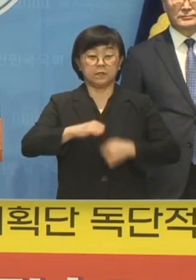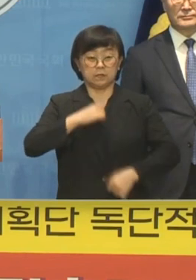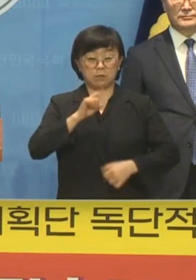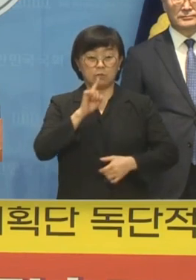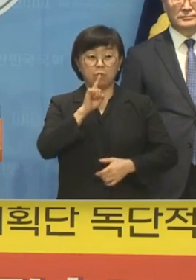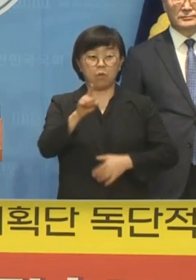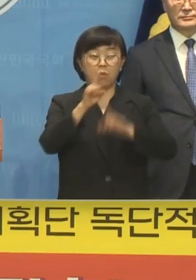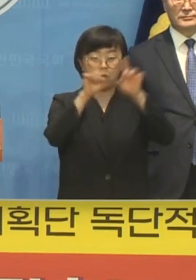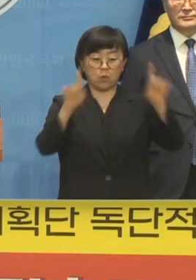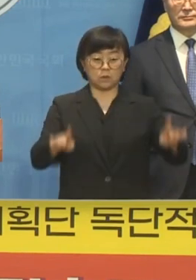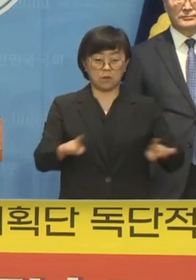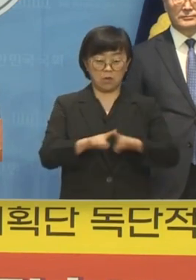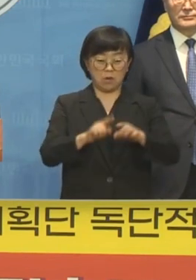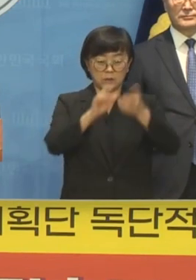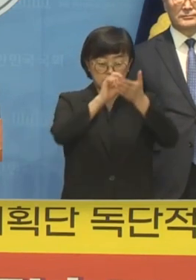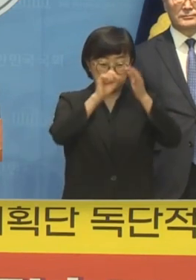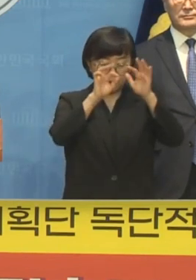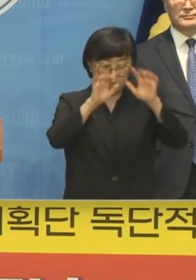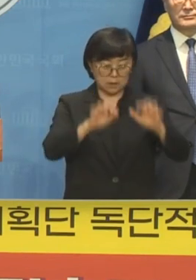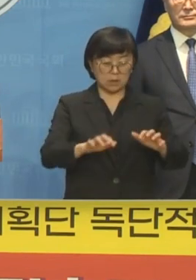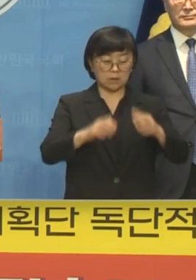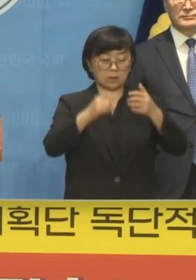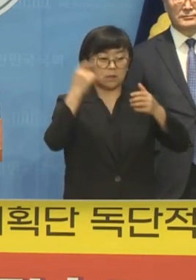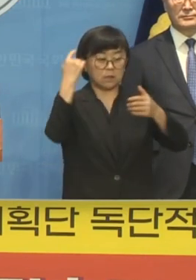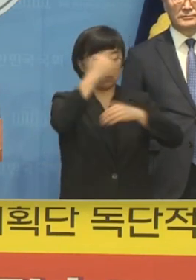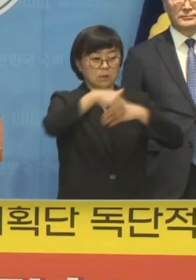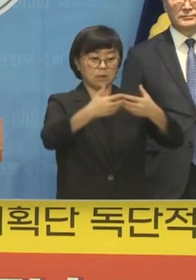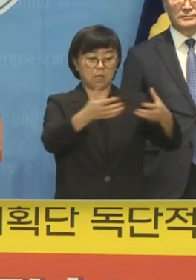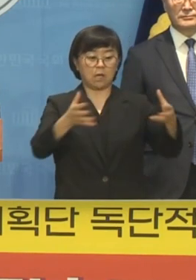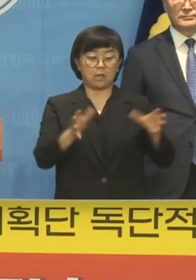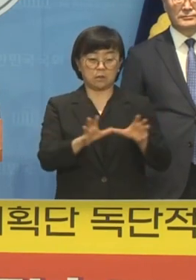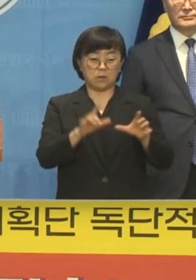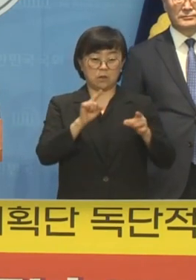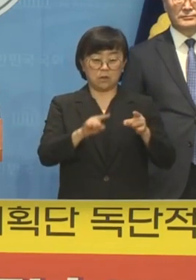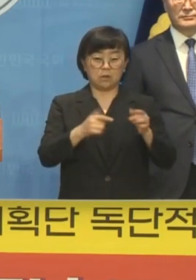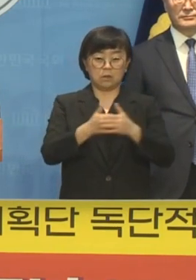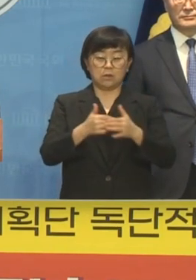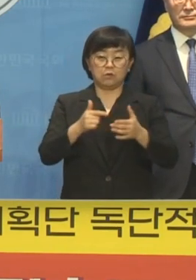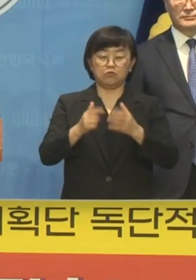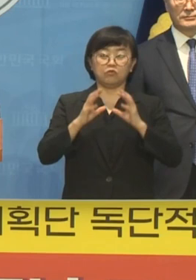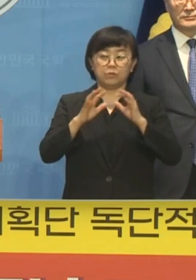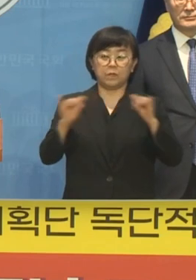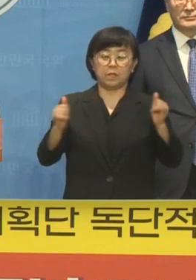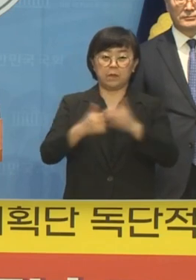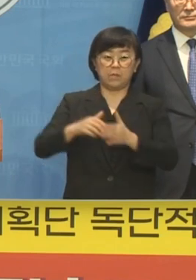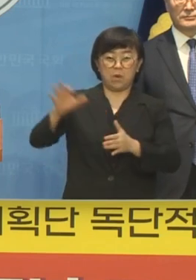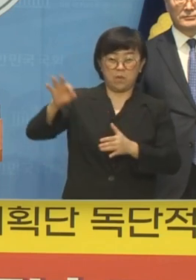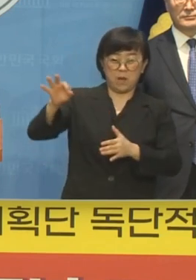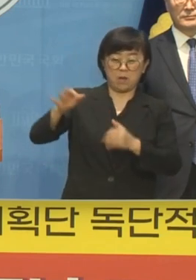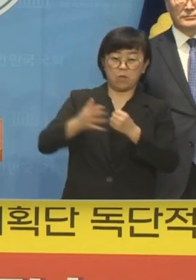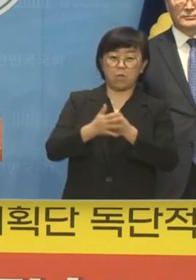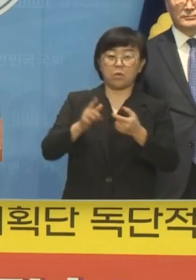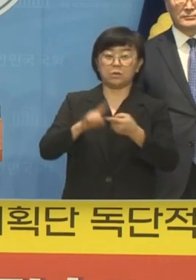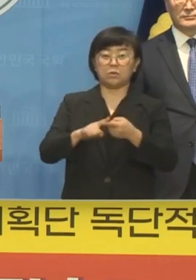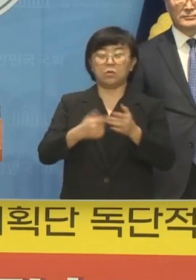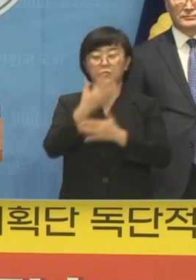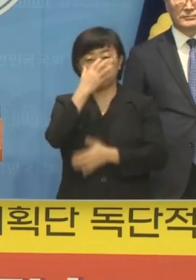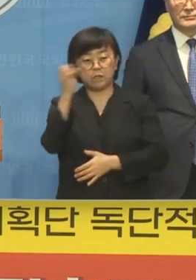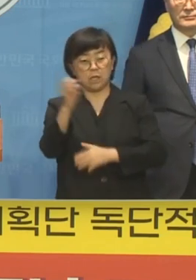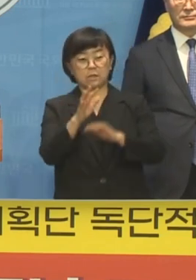진상보고서 작성 기획단마저도 뉴라이트 일색, 국민을 폄하하고